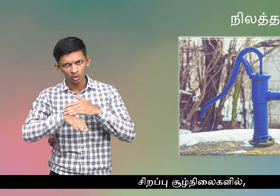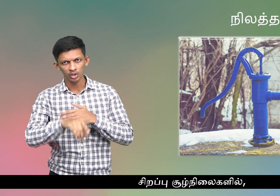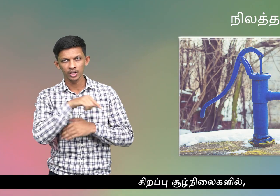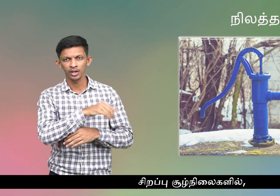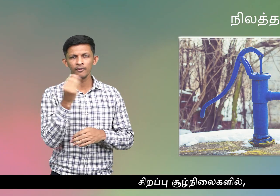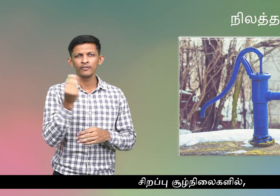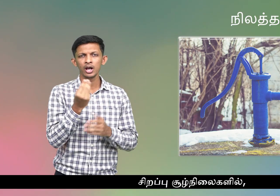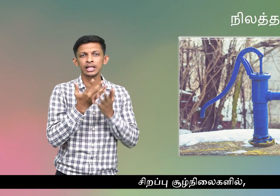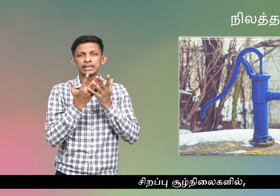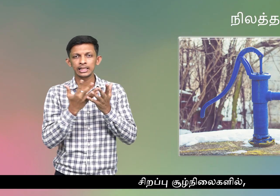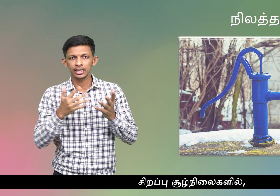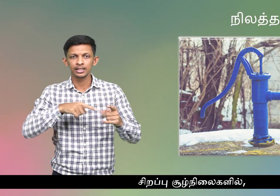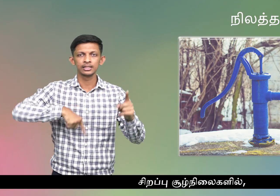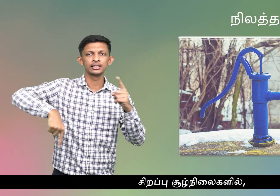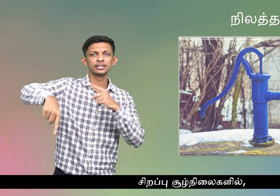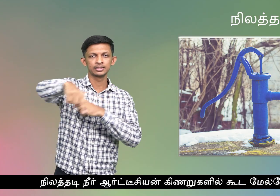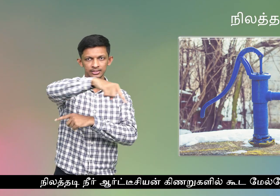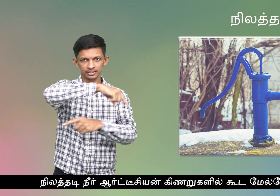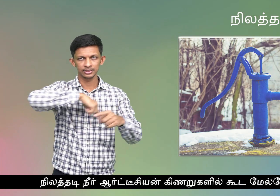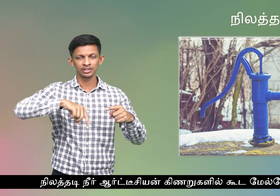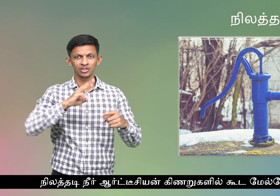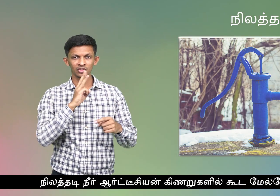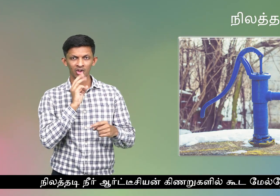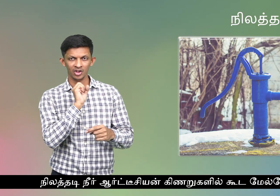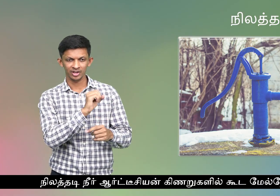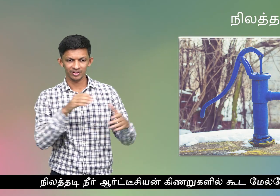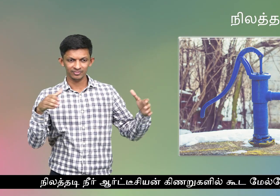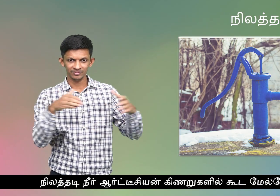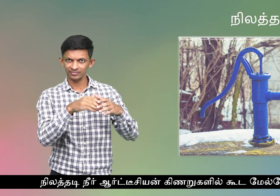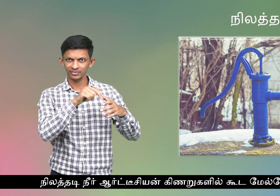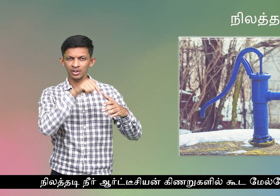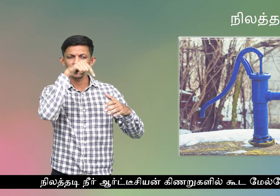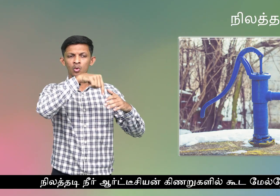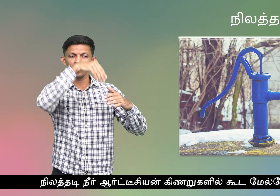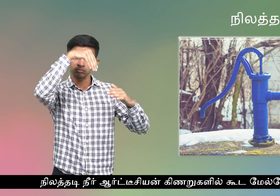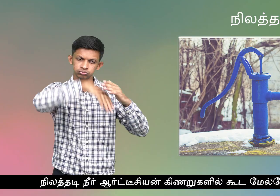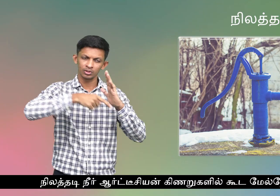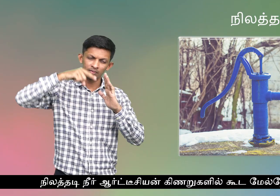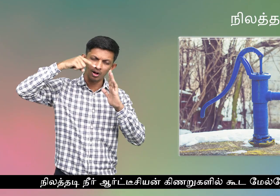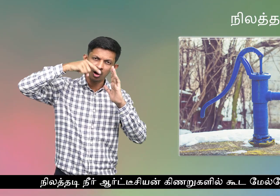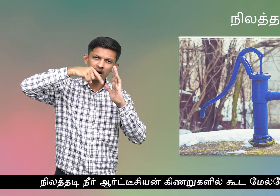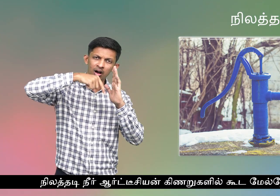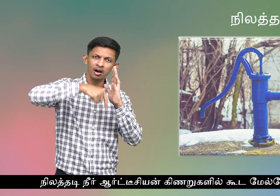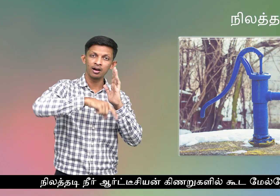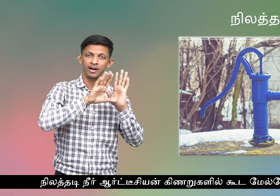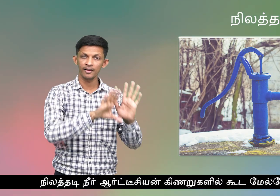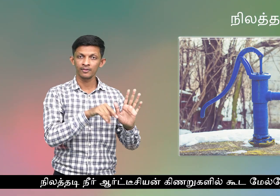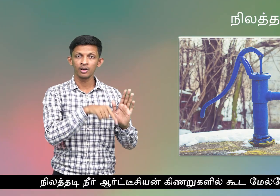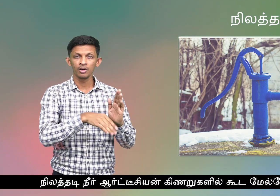சிறப்பு சூழ்நிலைகளில் நிலத்தடி நீர் ஆர்டீசியன் கிணறுகளில் கூட மேல் நோக்கி பாயும்.